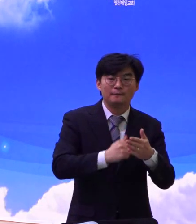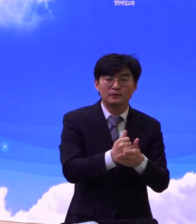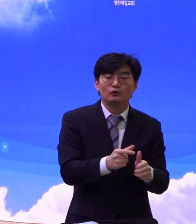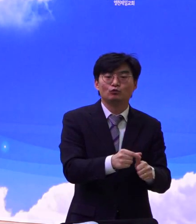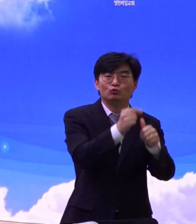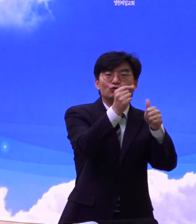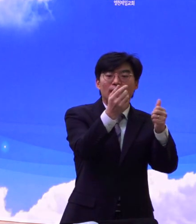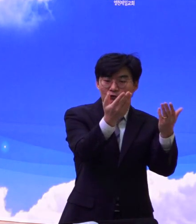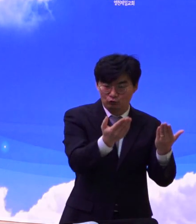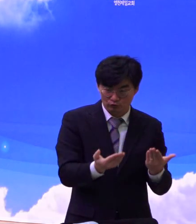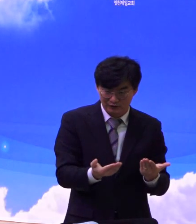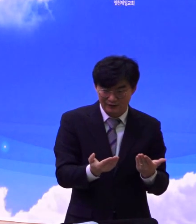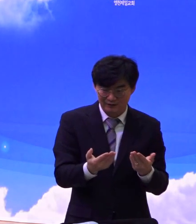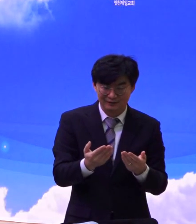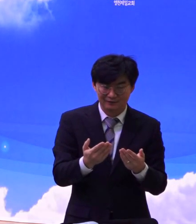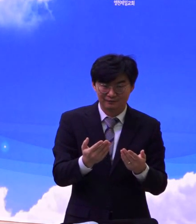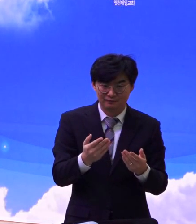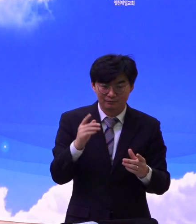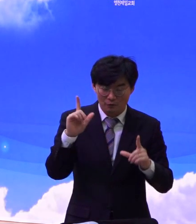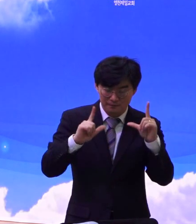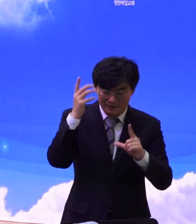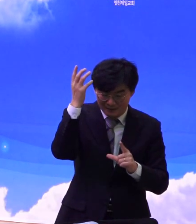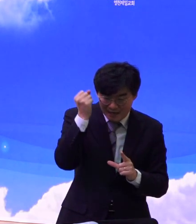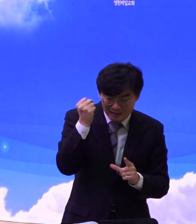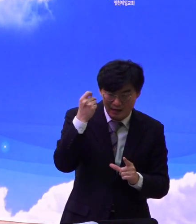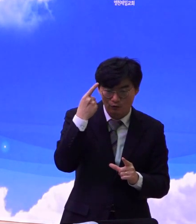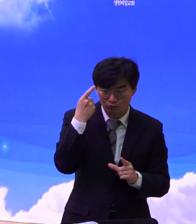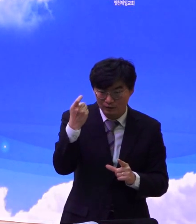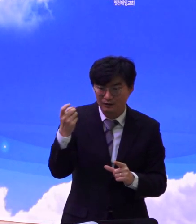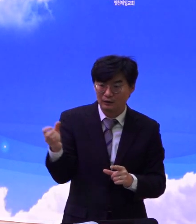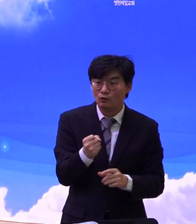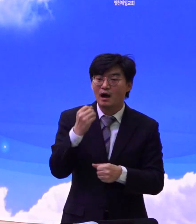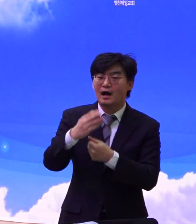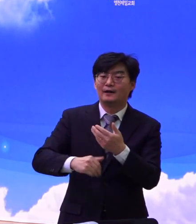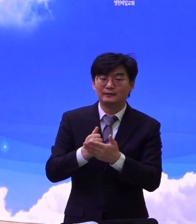예배하자 라고 했던 것입니다.